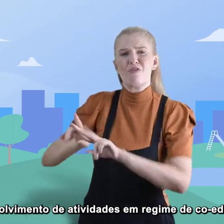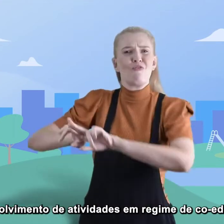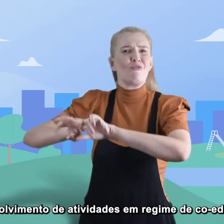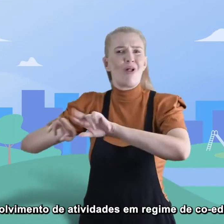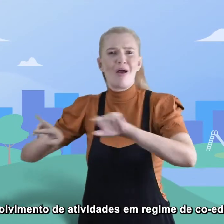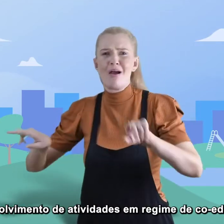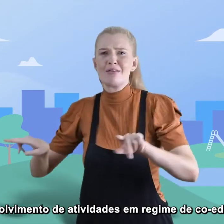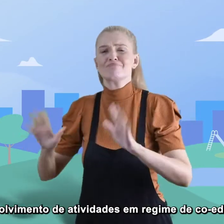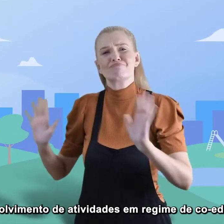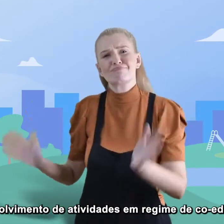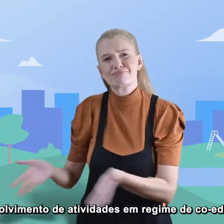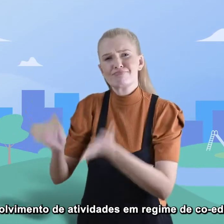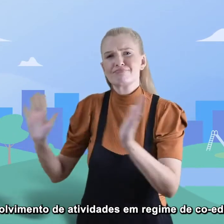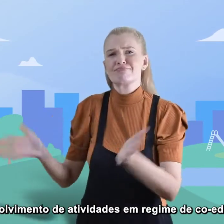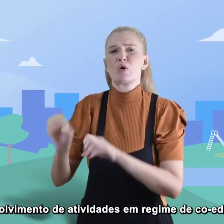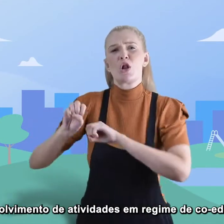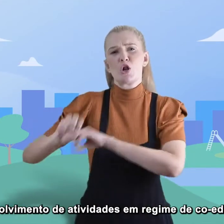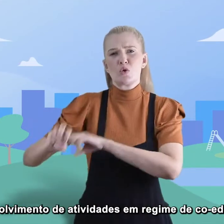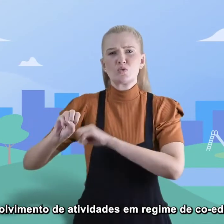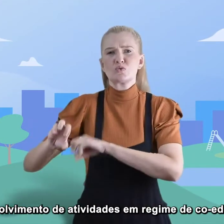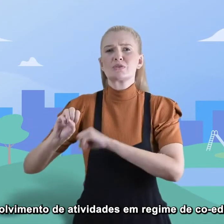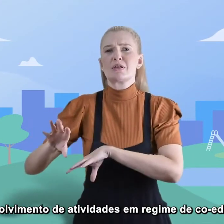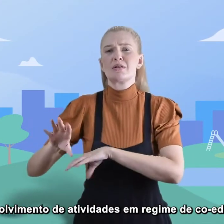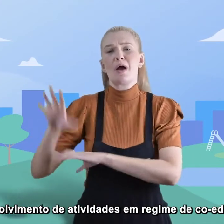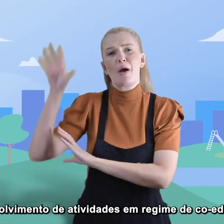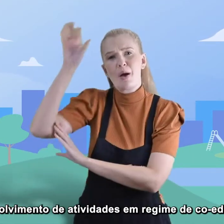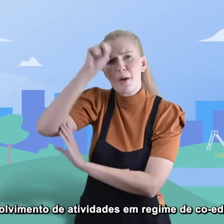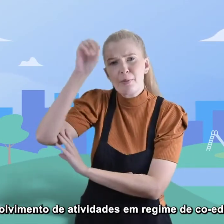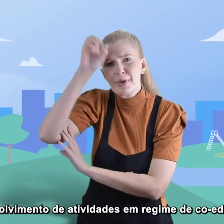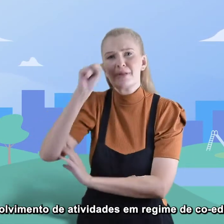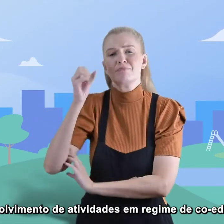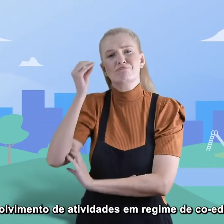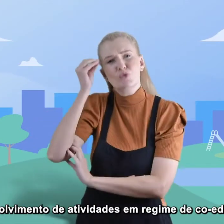Desenvolvimento de atividades em regime de coeducação.